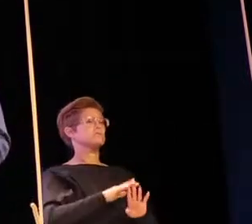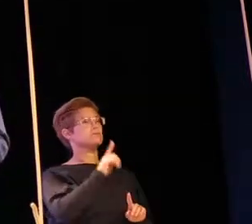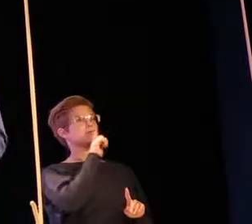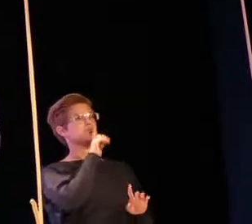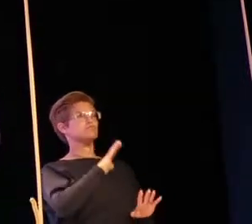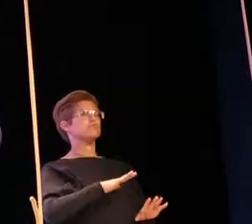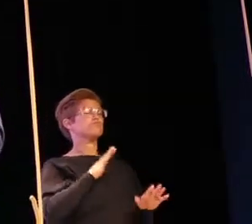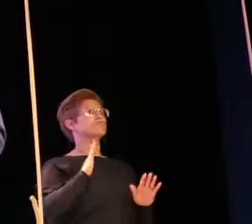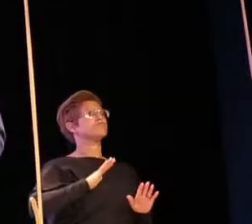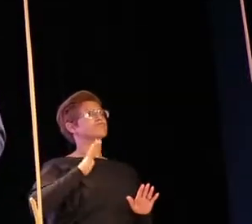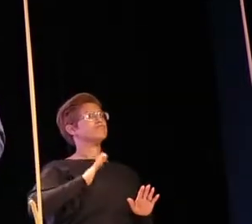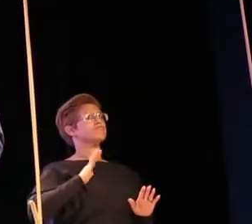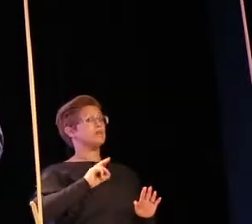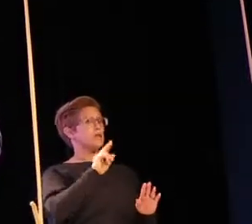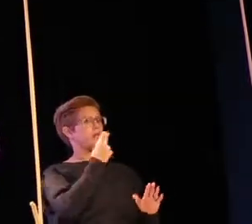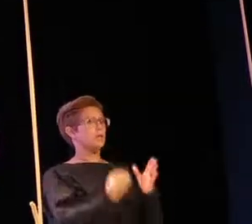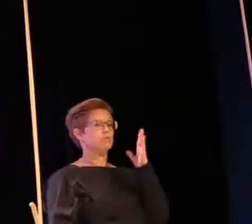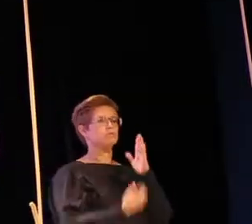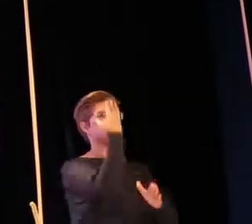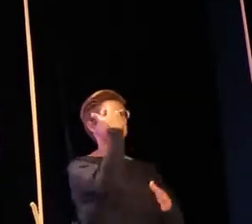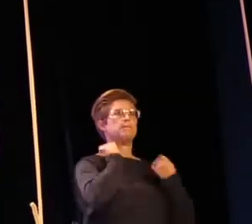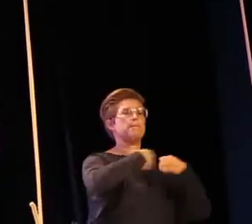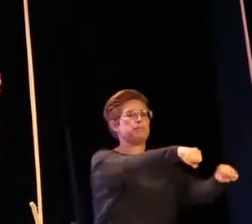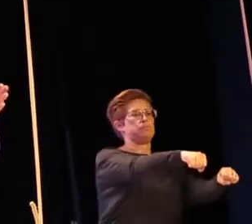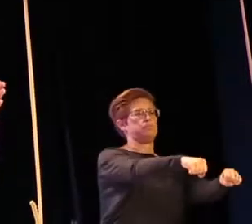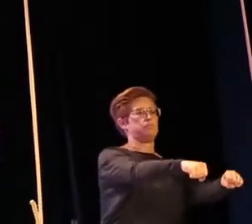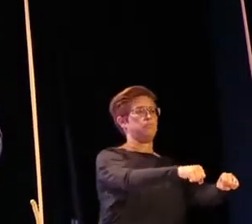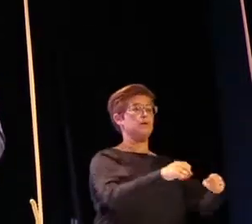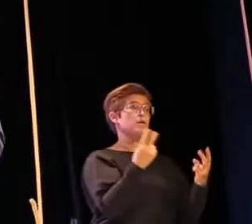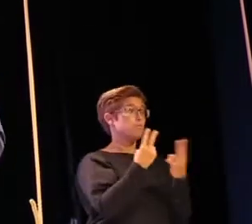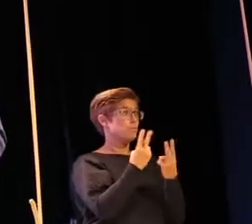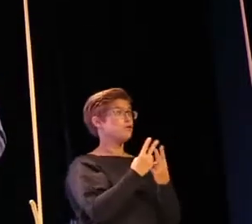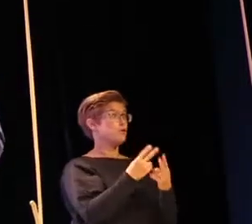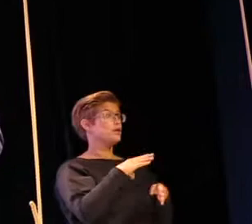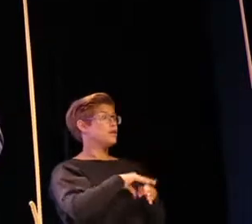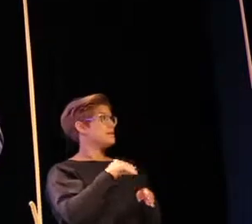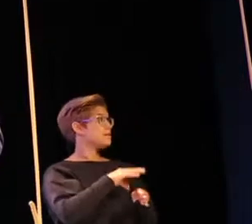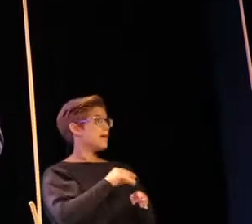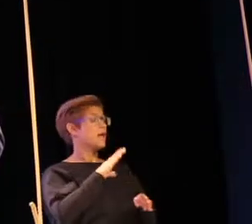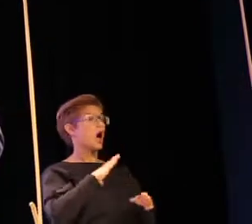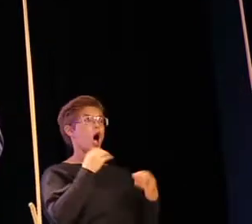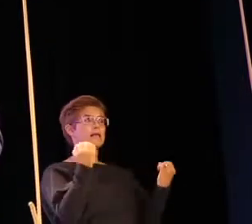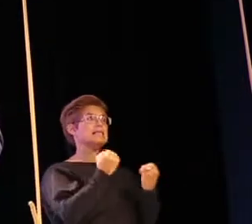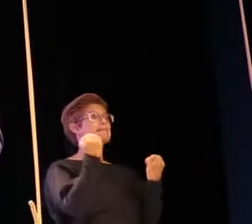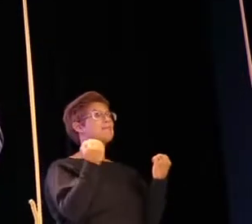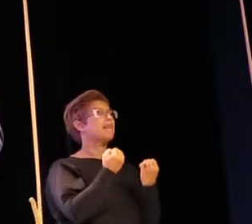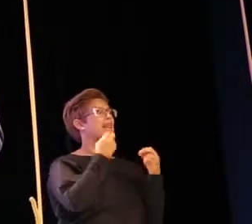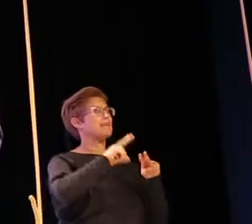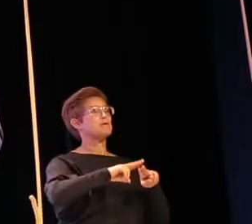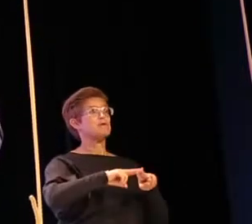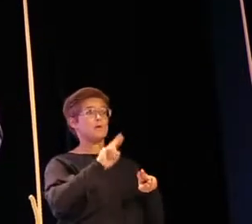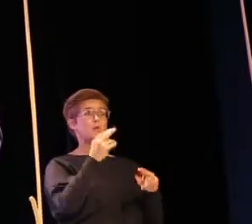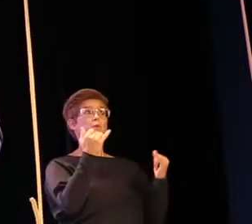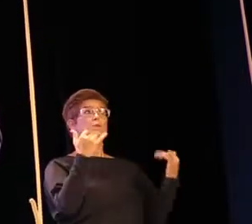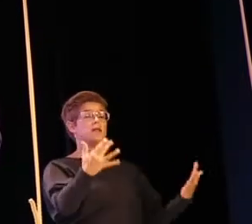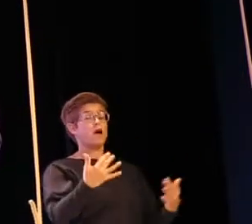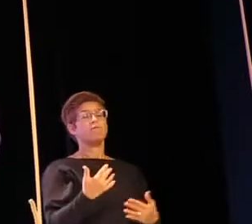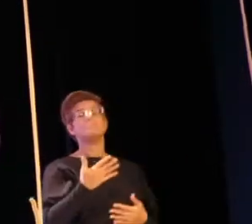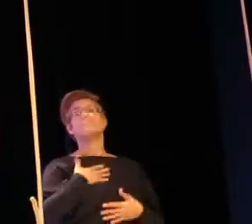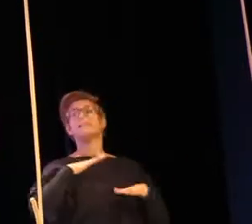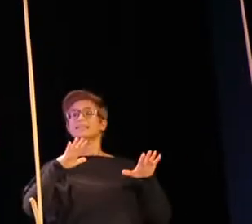oss här i Sverige också i det här läget. Så att det här mötet är otroligt viktigt ur den aspekten också. Jag stannar